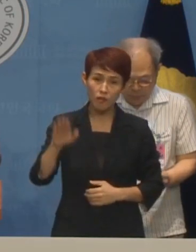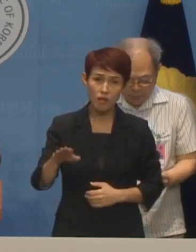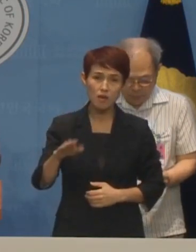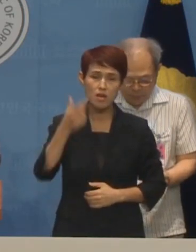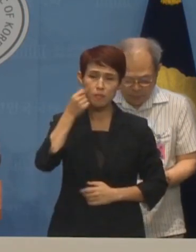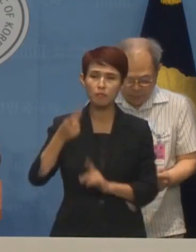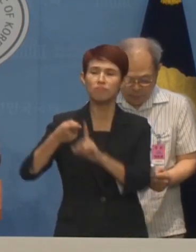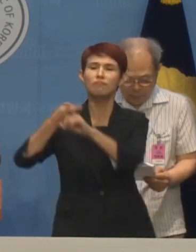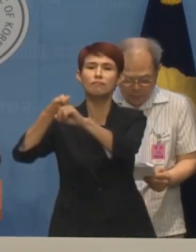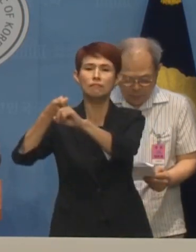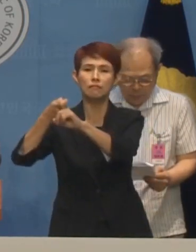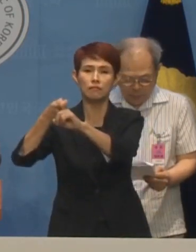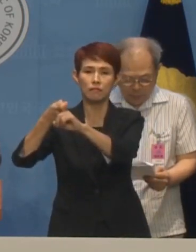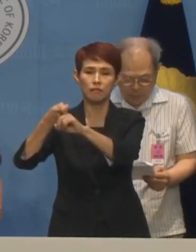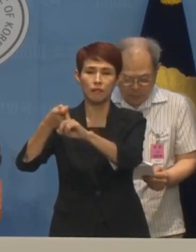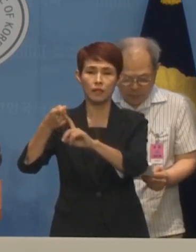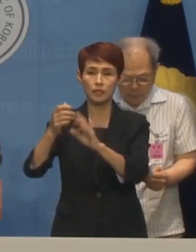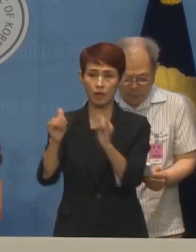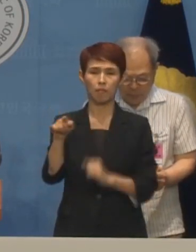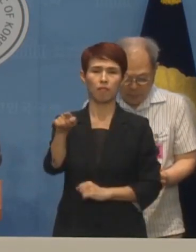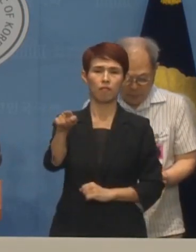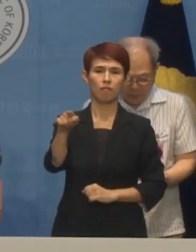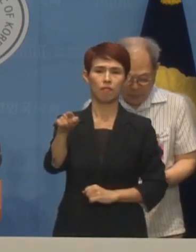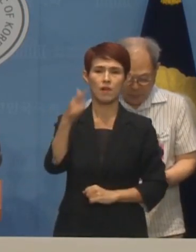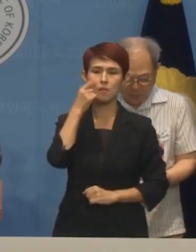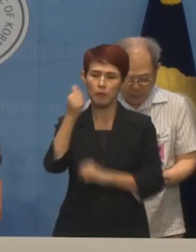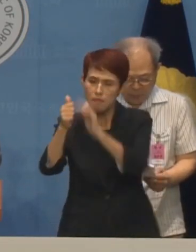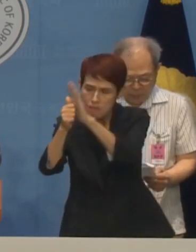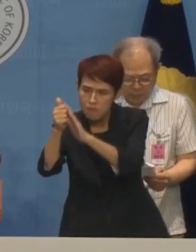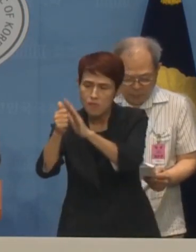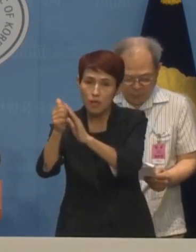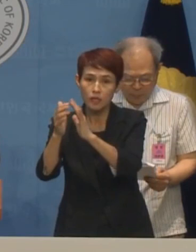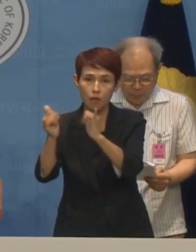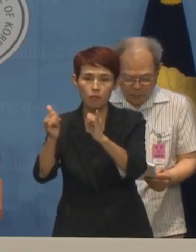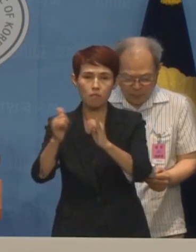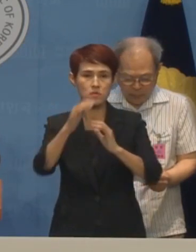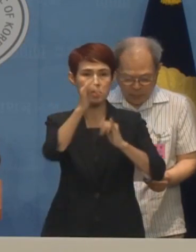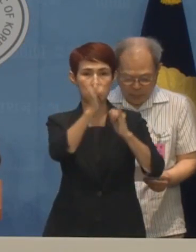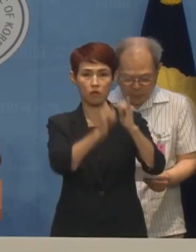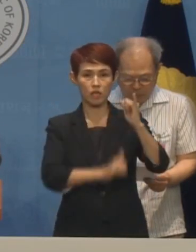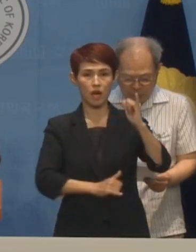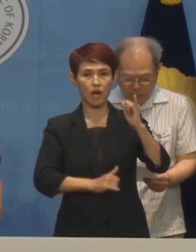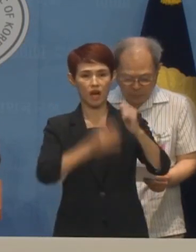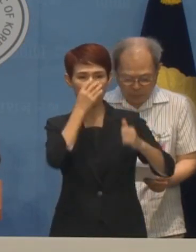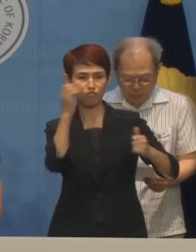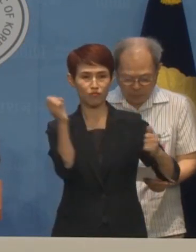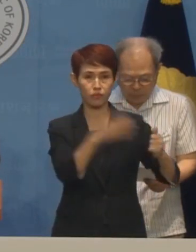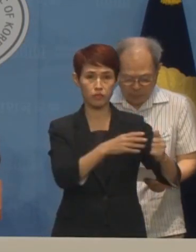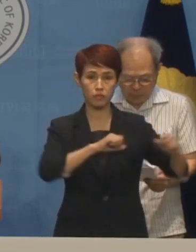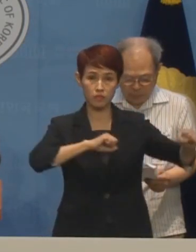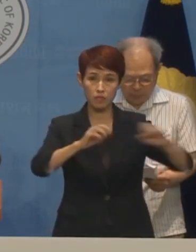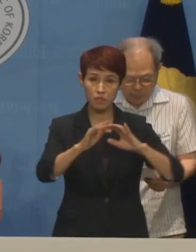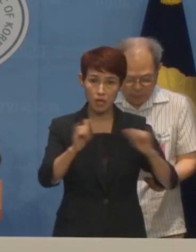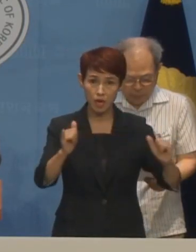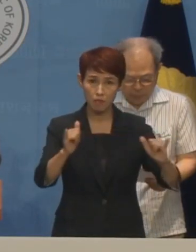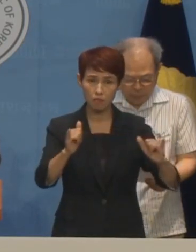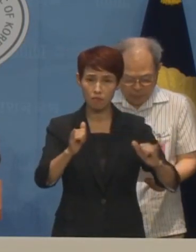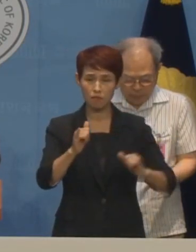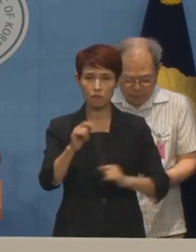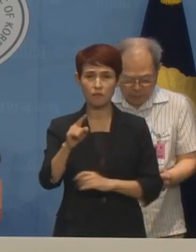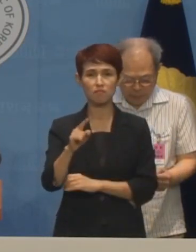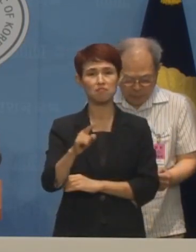친일을 넘어선 숭일 인사로서 우리의 역사를 폄훼하는 활동을 한 자가 할 말은 결코 아닐